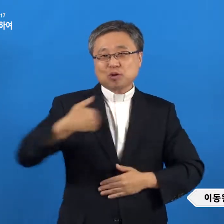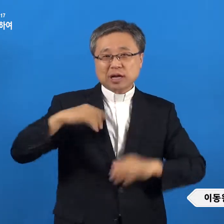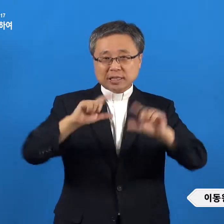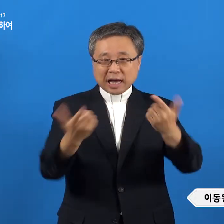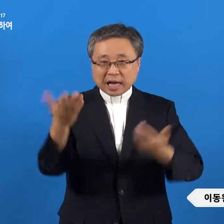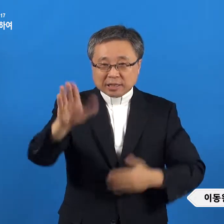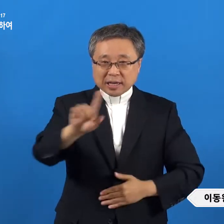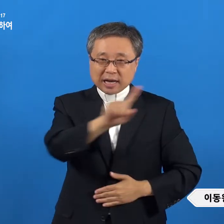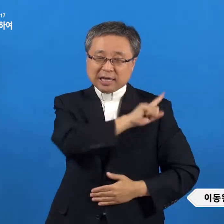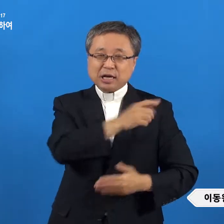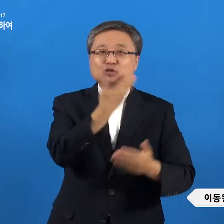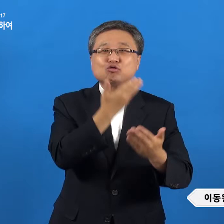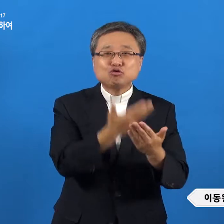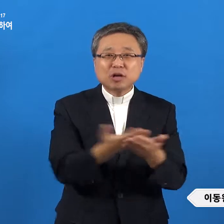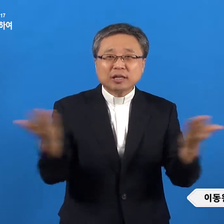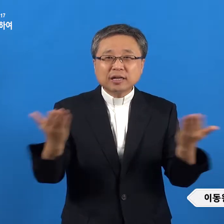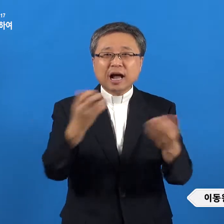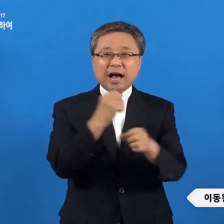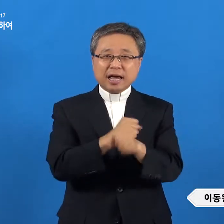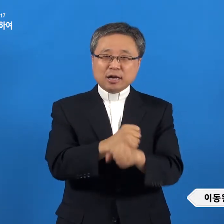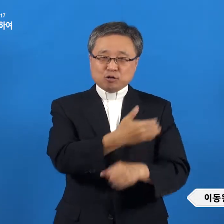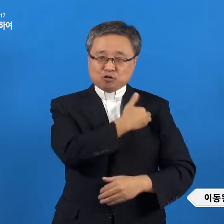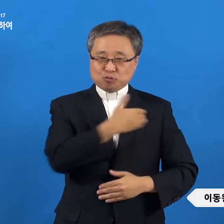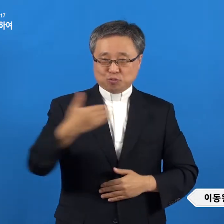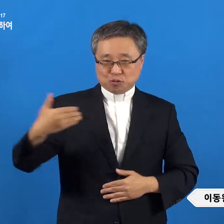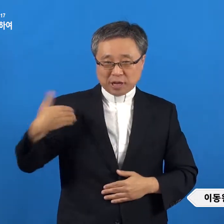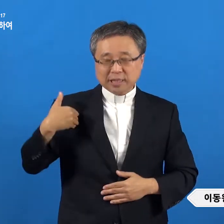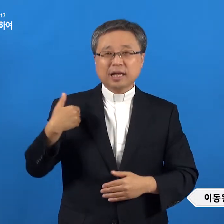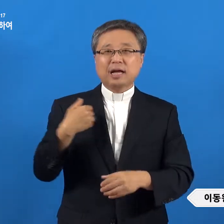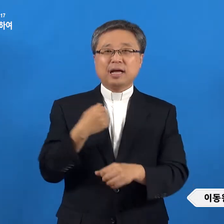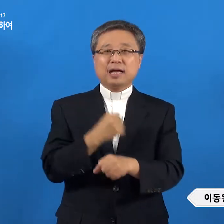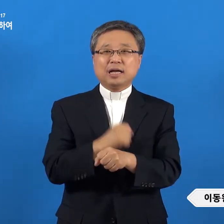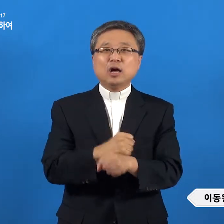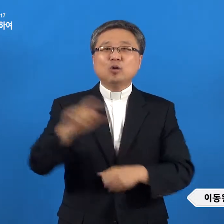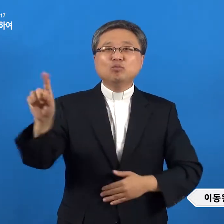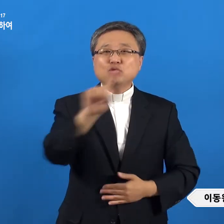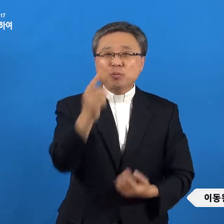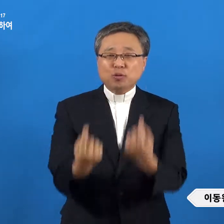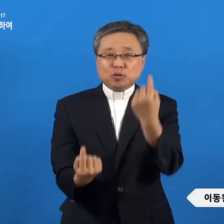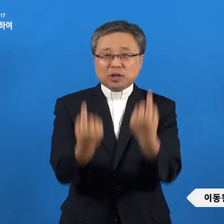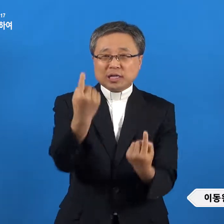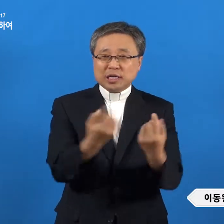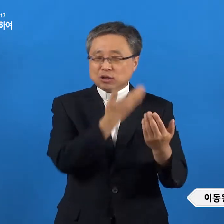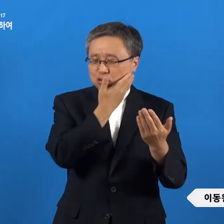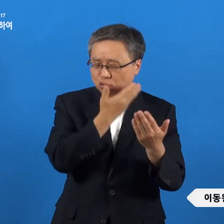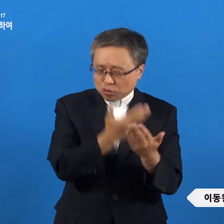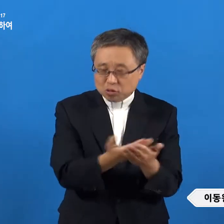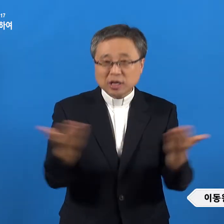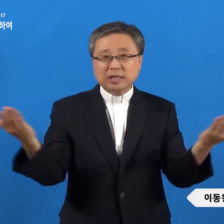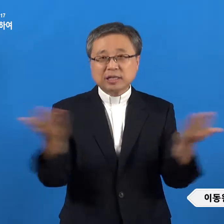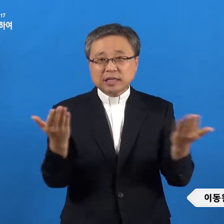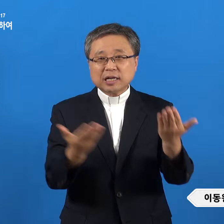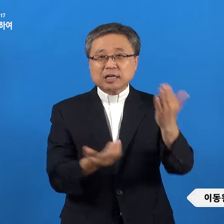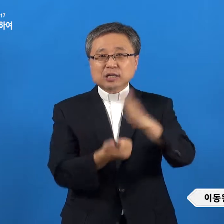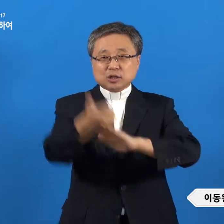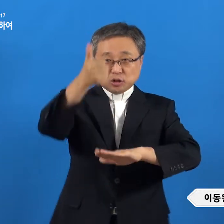가장 중요한 일을 하기에는 충분하다. 무엇보다 이 중요한 일의 성취를 원한다면